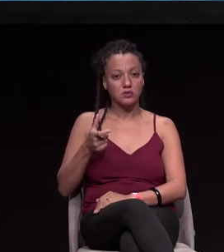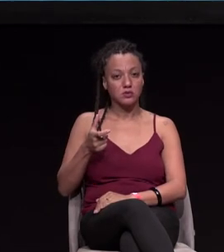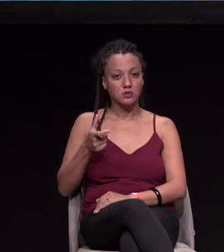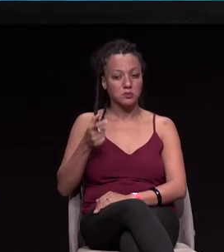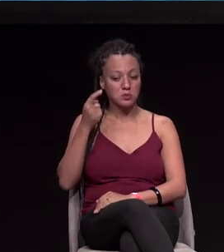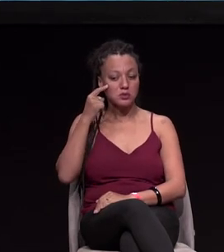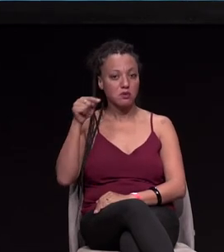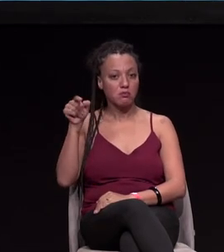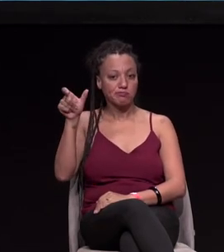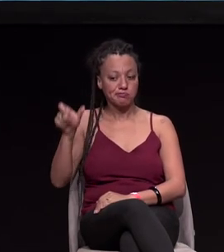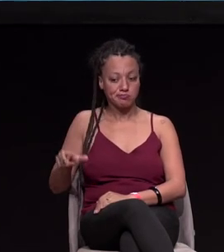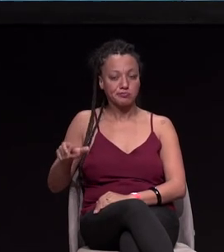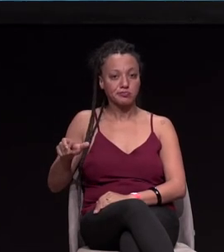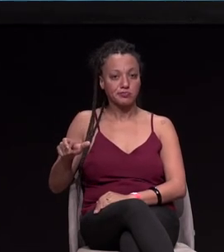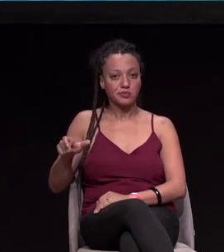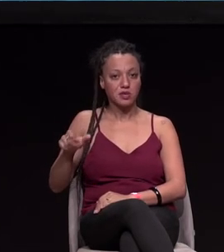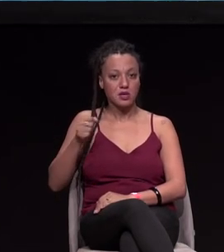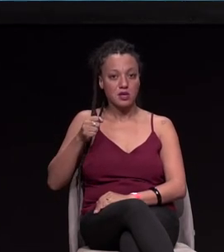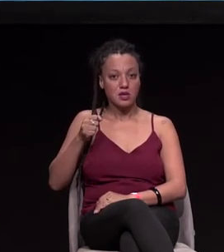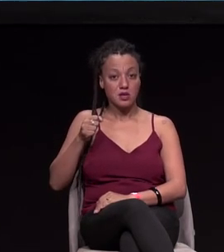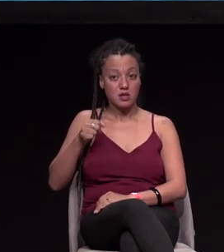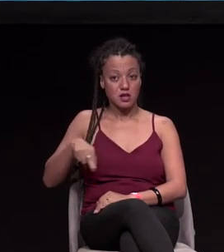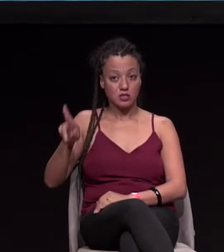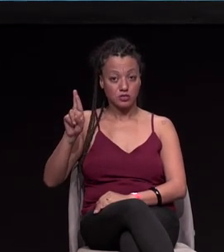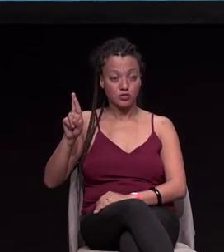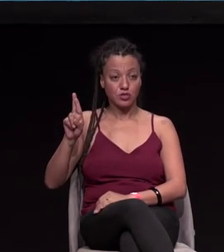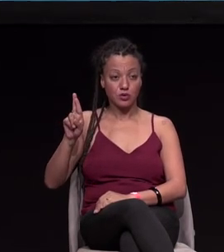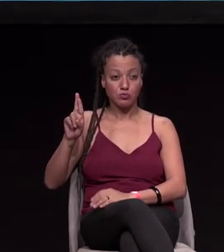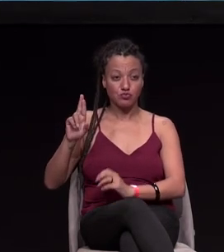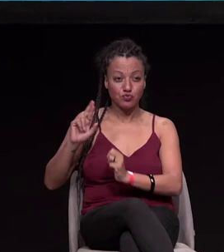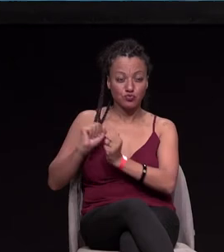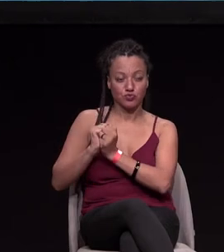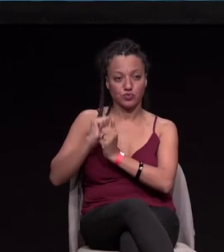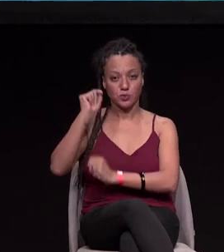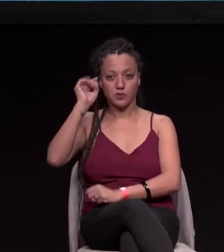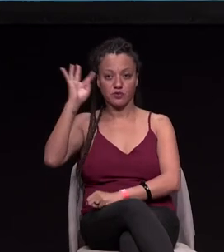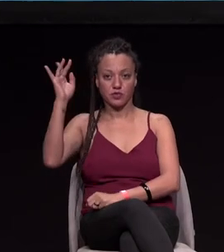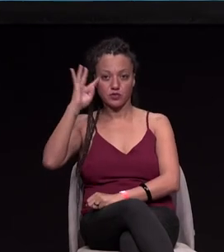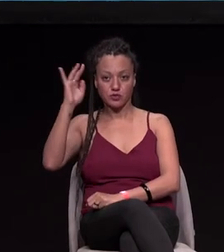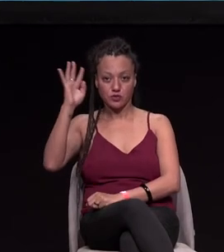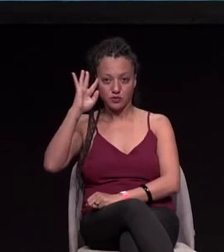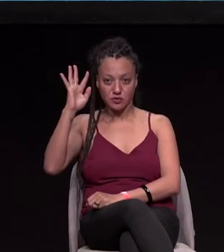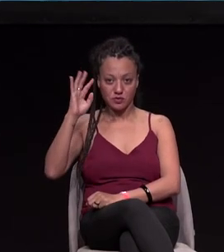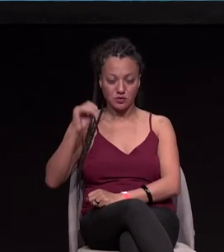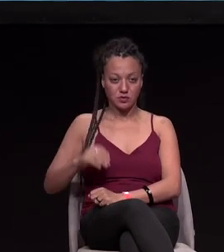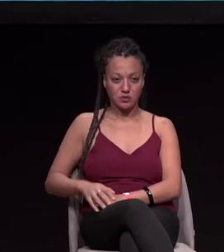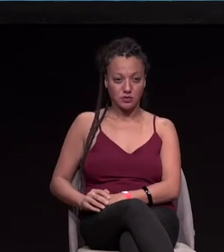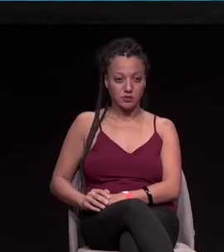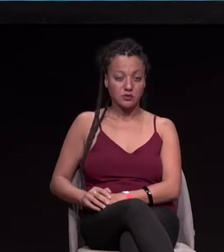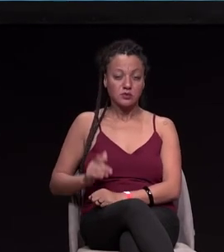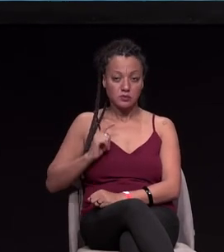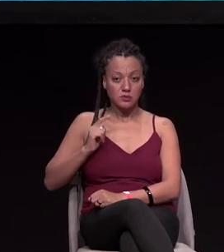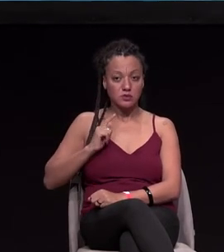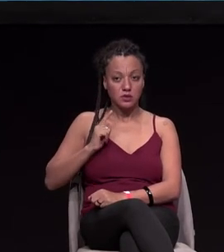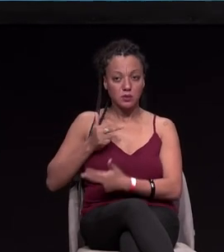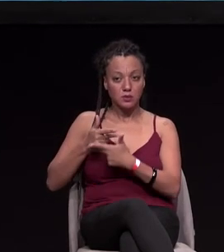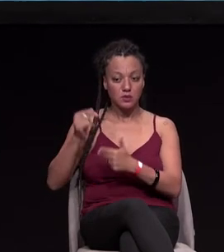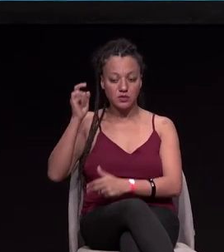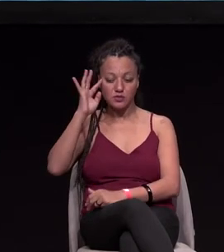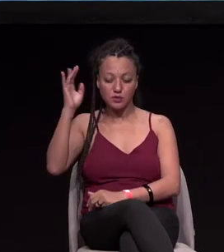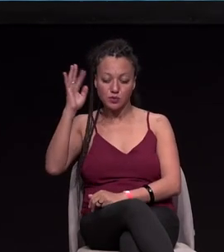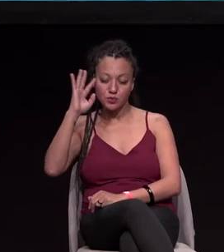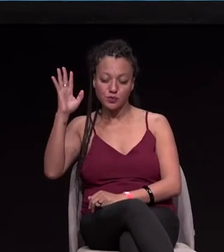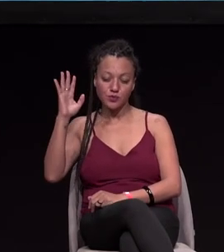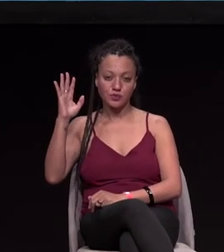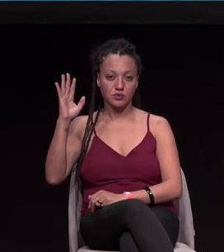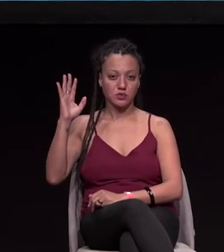campo religioso ao campo filosófico e a partir desses valores do campo filosófico é assim tem relação